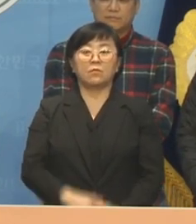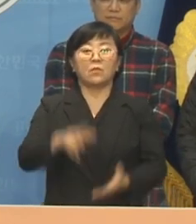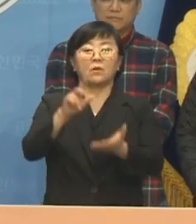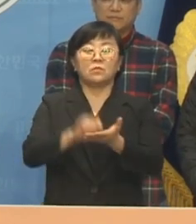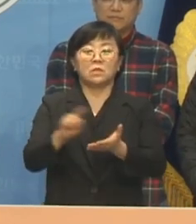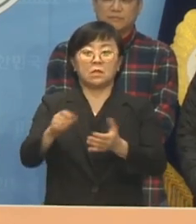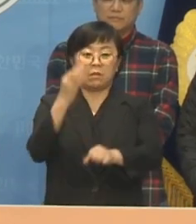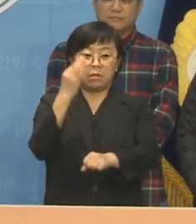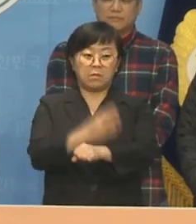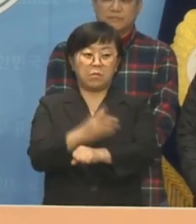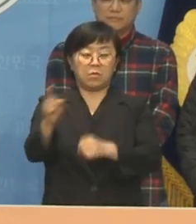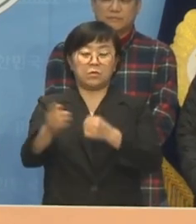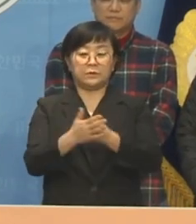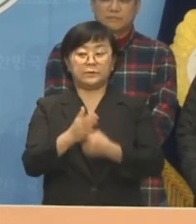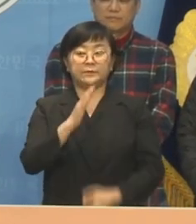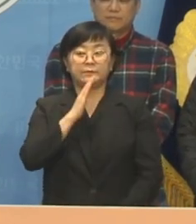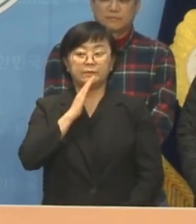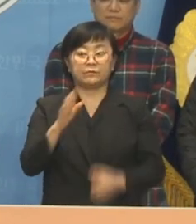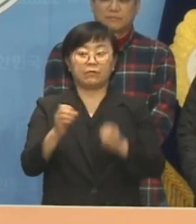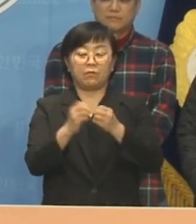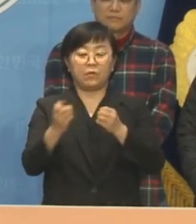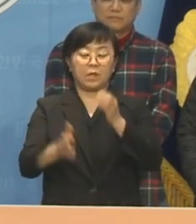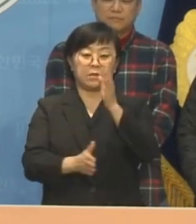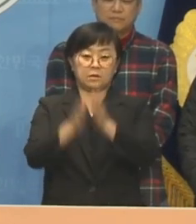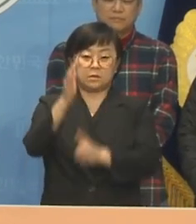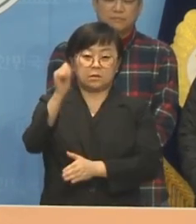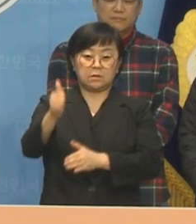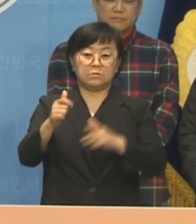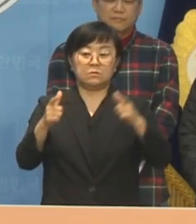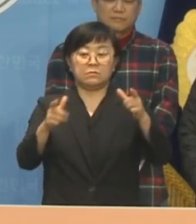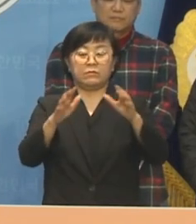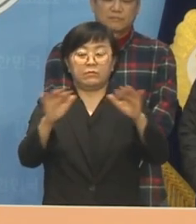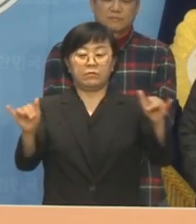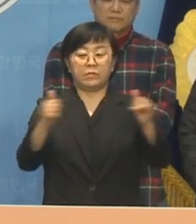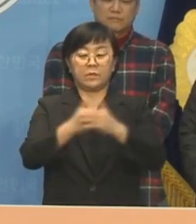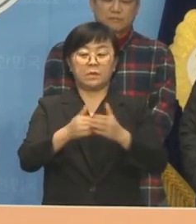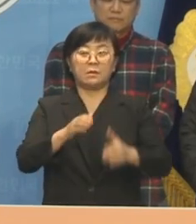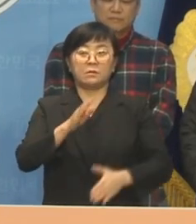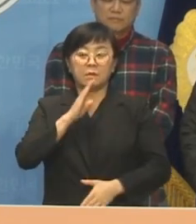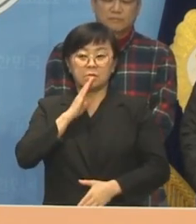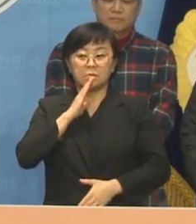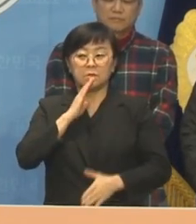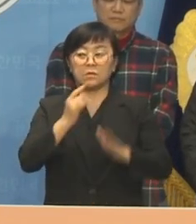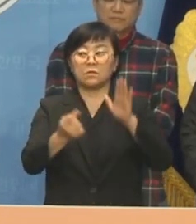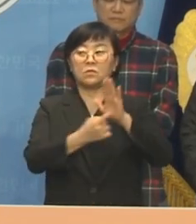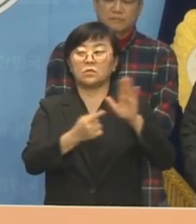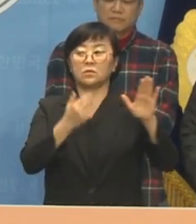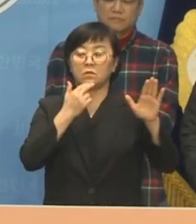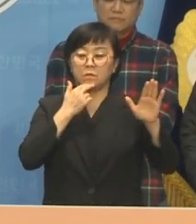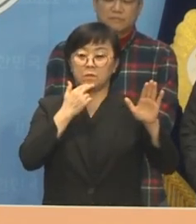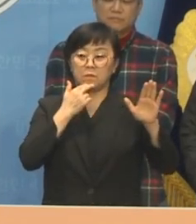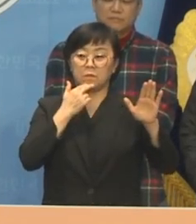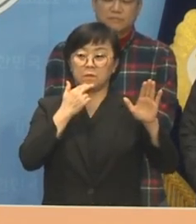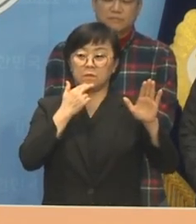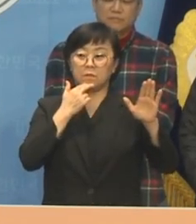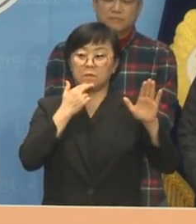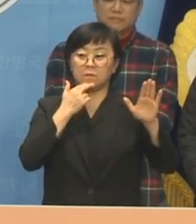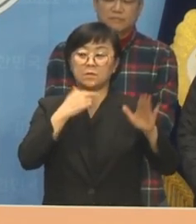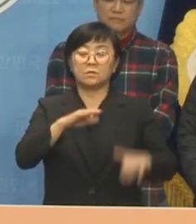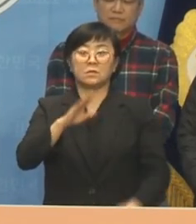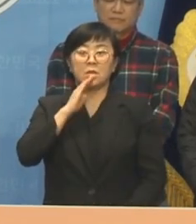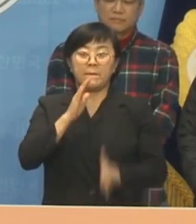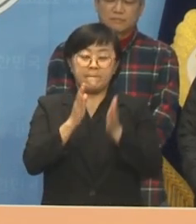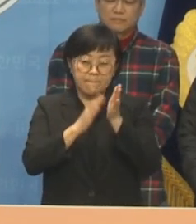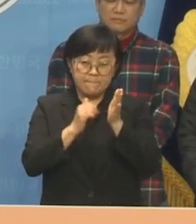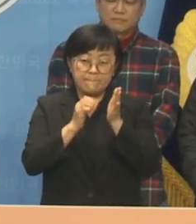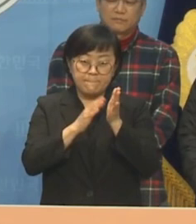문제는 간단합니다. 사실 논산시장이 주민들에게 사실을 공지하지 않고 정말